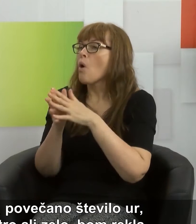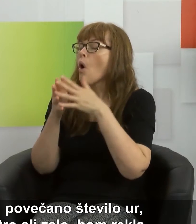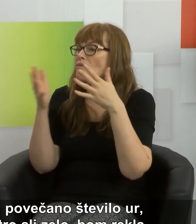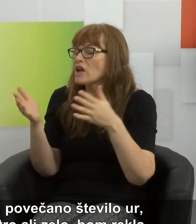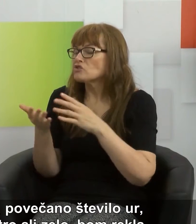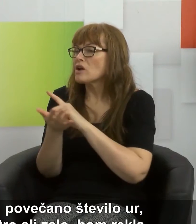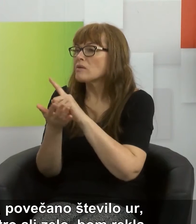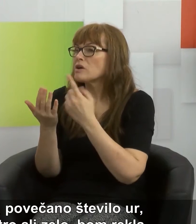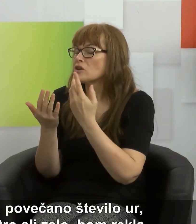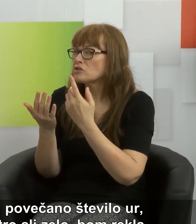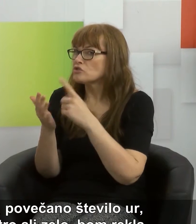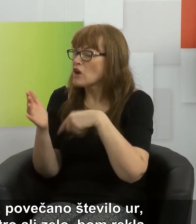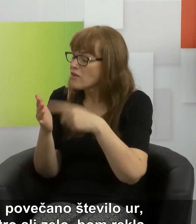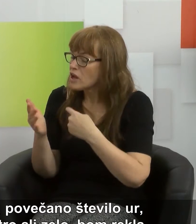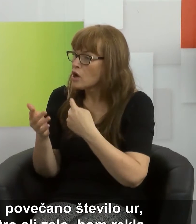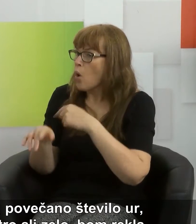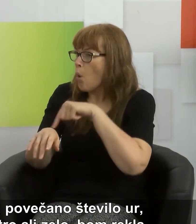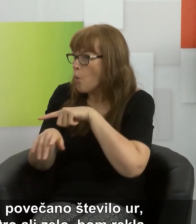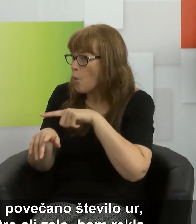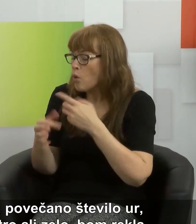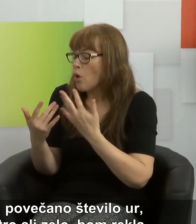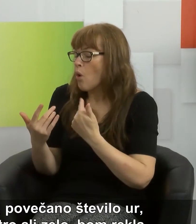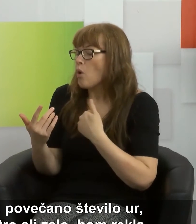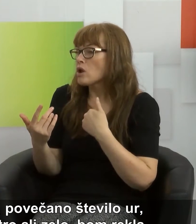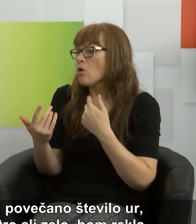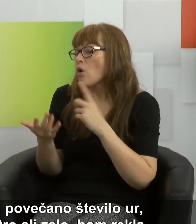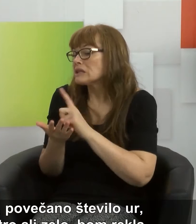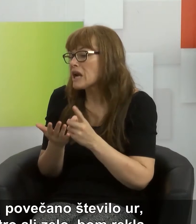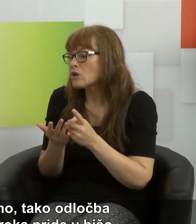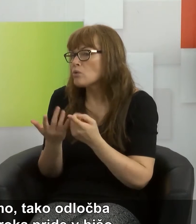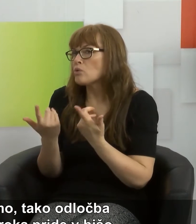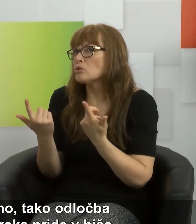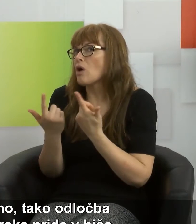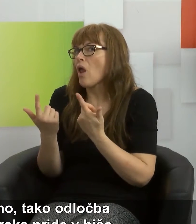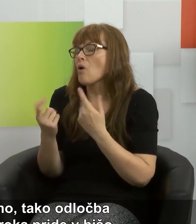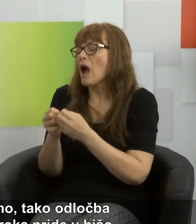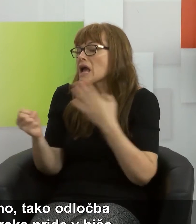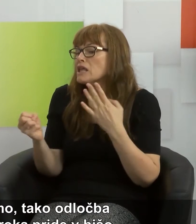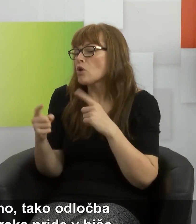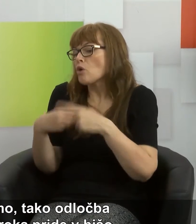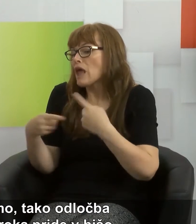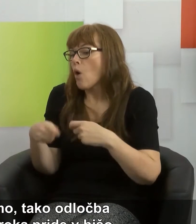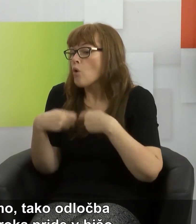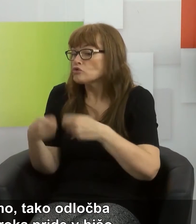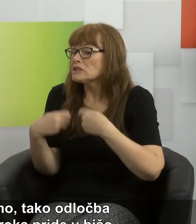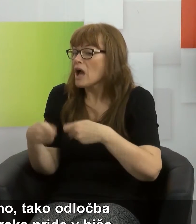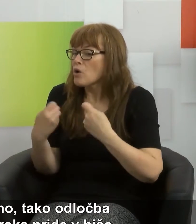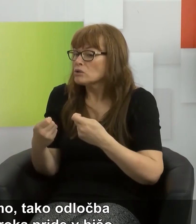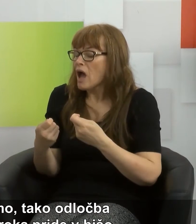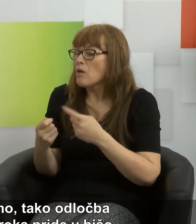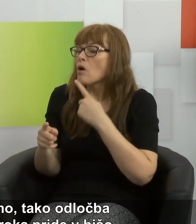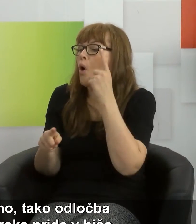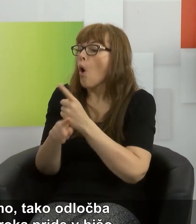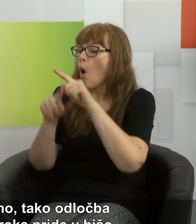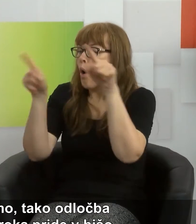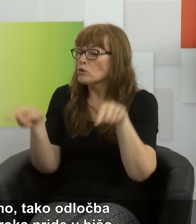ur, kot jih trenutno lahko hitro ali zelo, bom rekla, tekoče zagotavljamo, ko